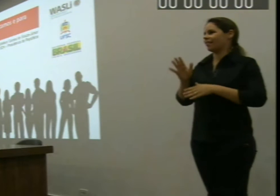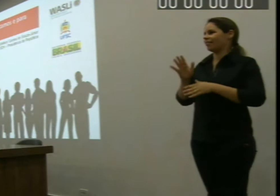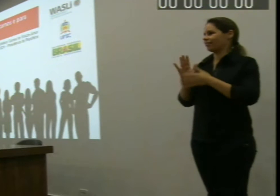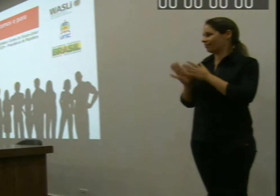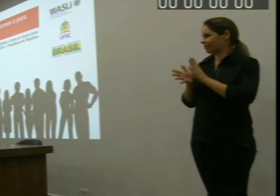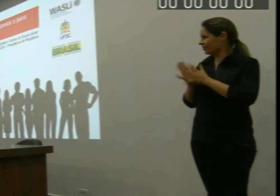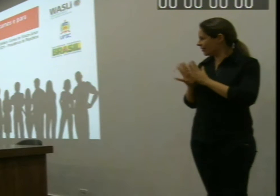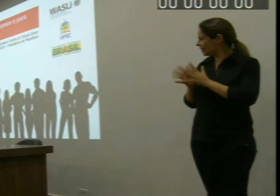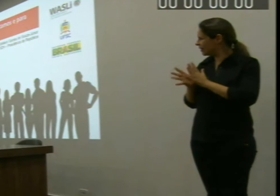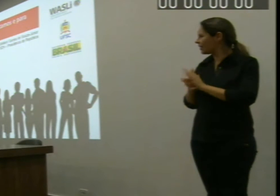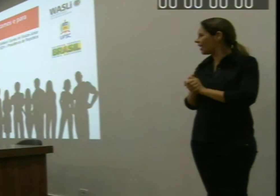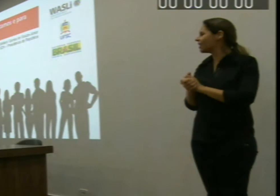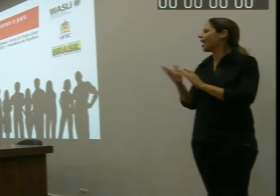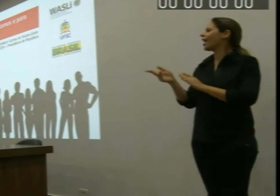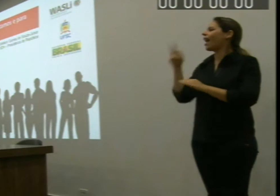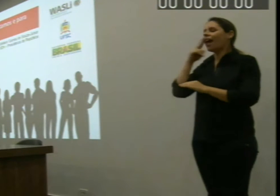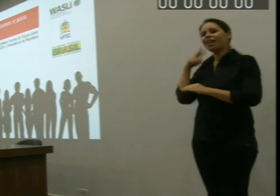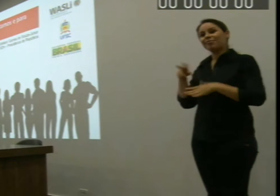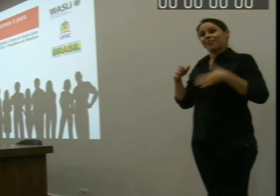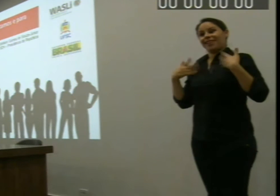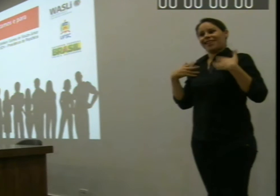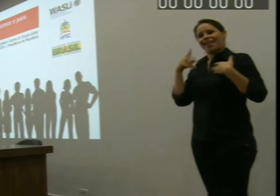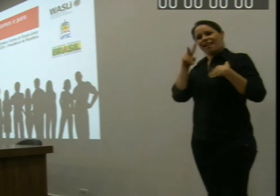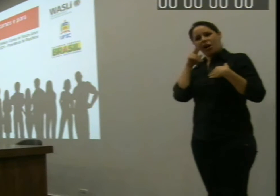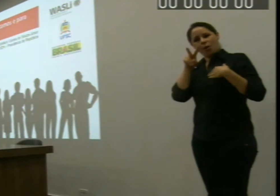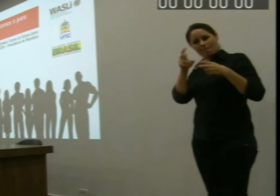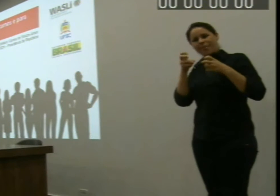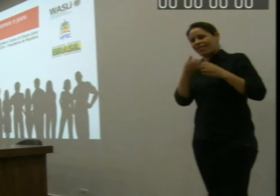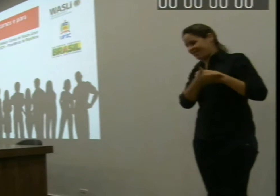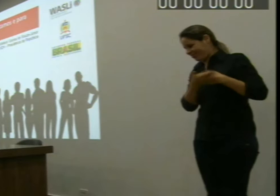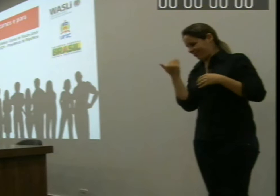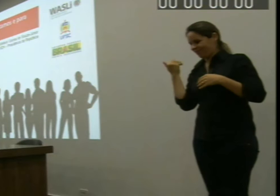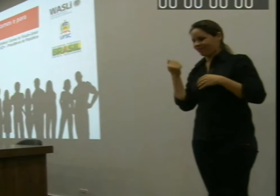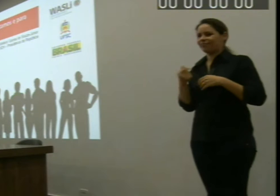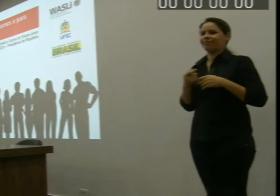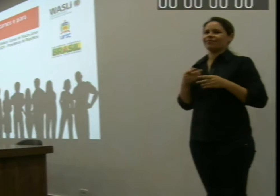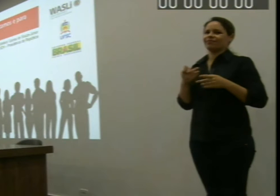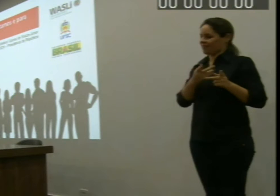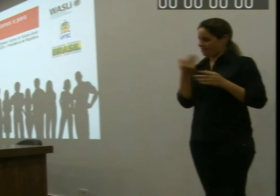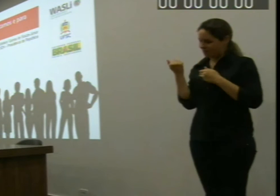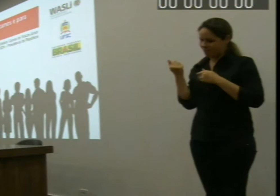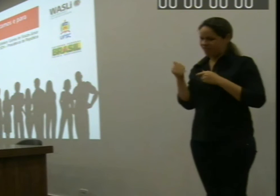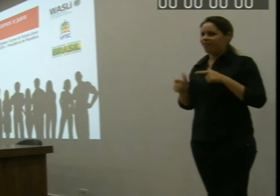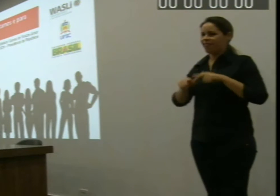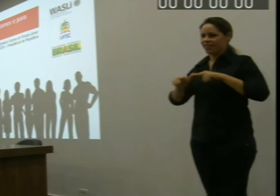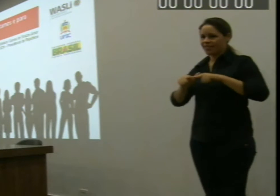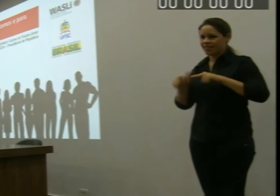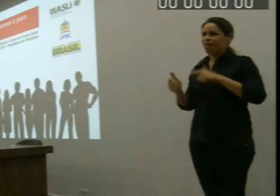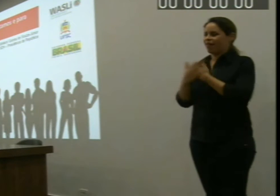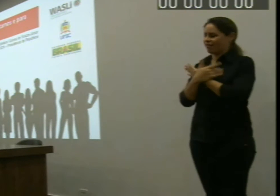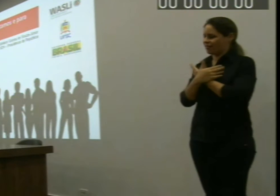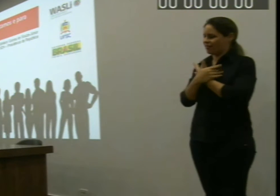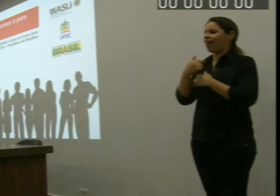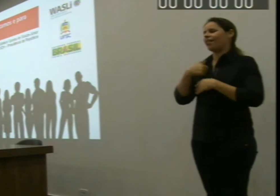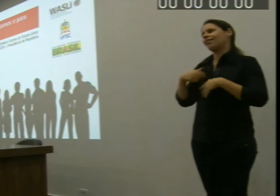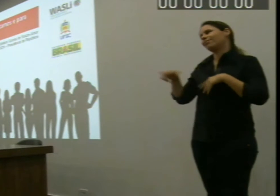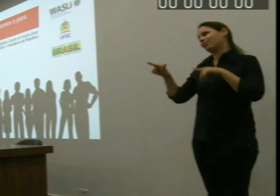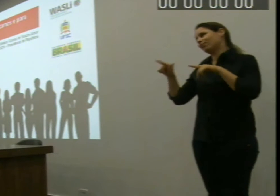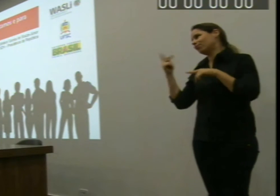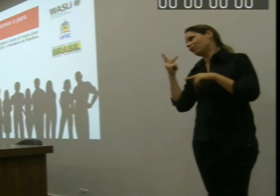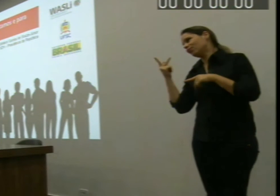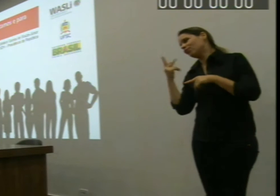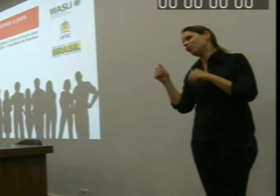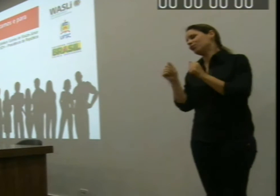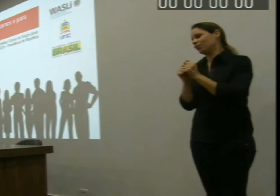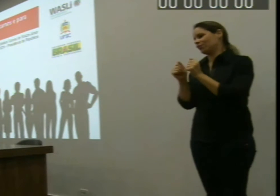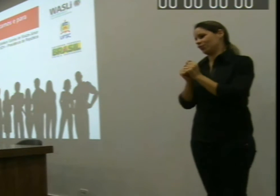com com com a minha Sapiência na língua de sinais me convidou para compor a equipe dela lá no seada e a gente trabalhou junto e foi minha primeira